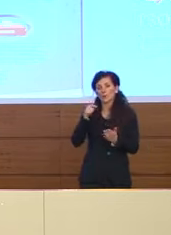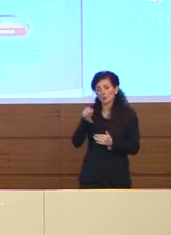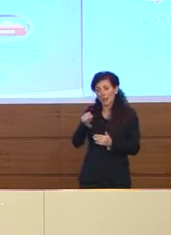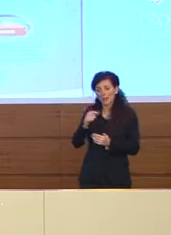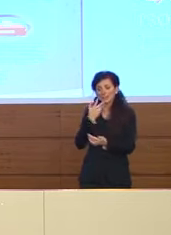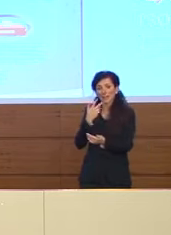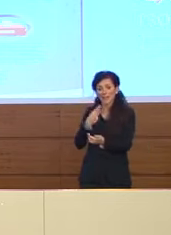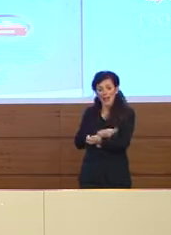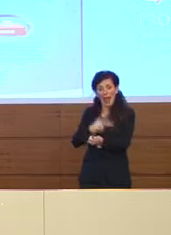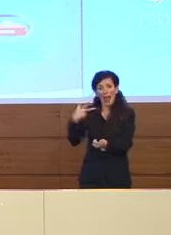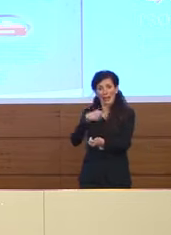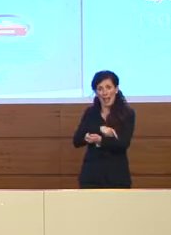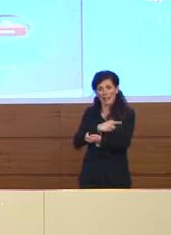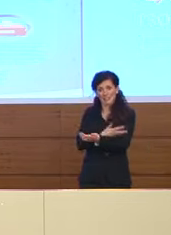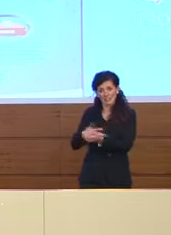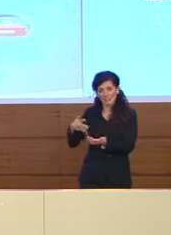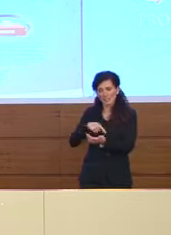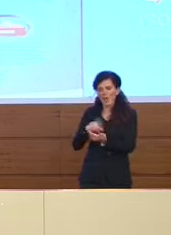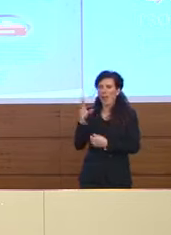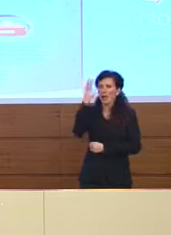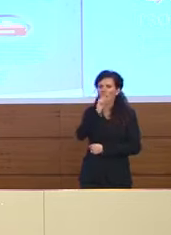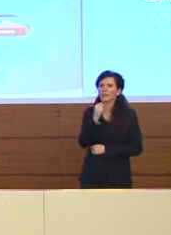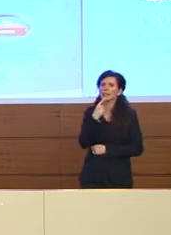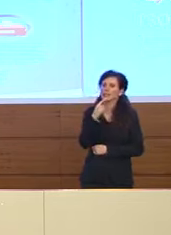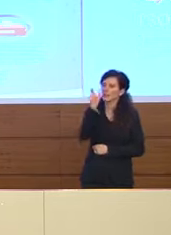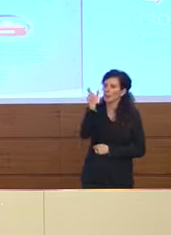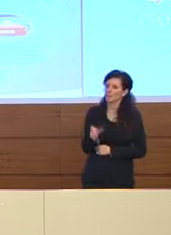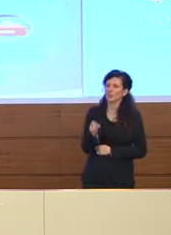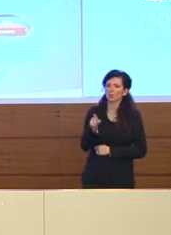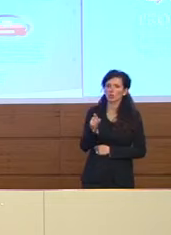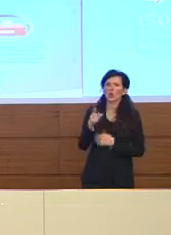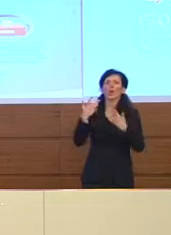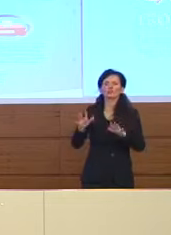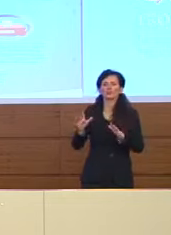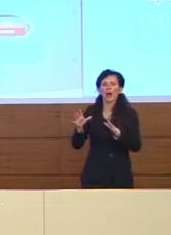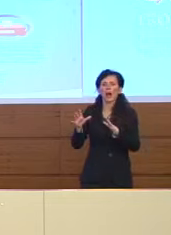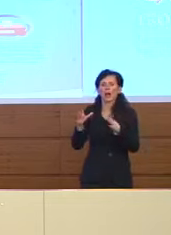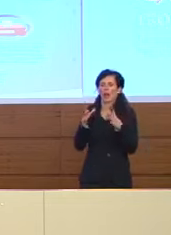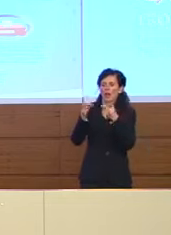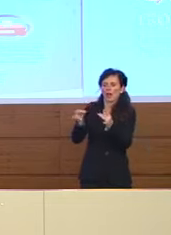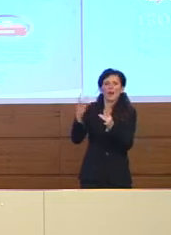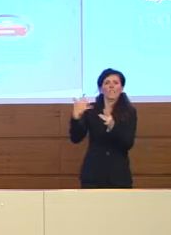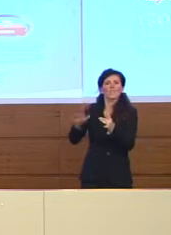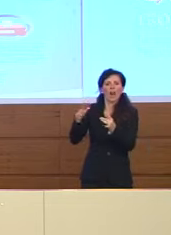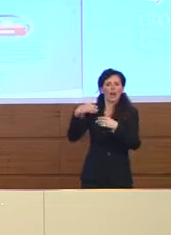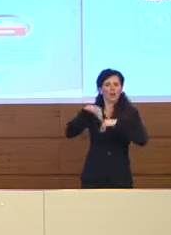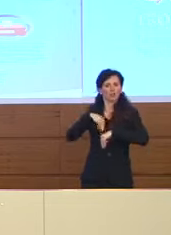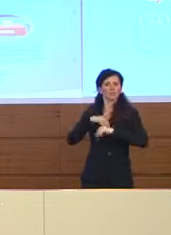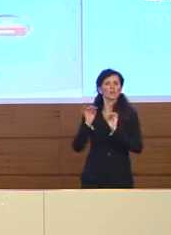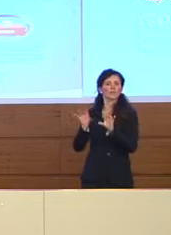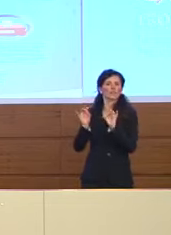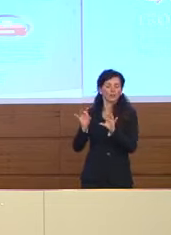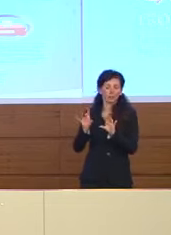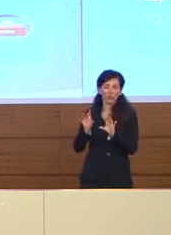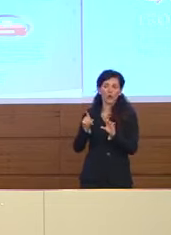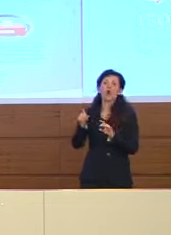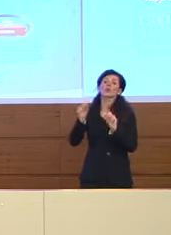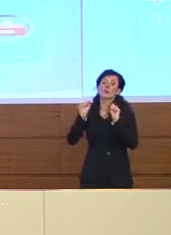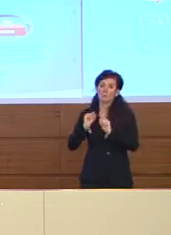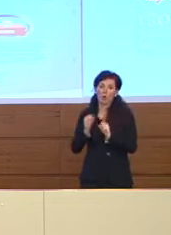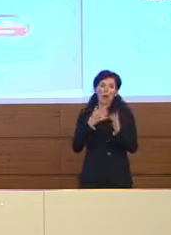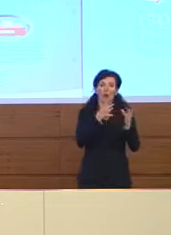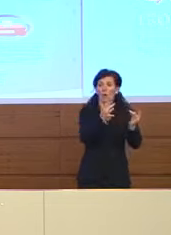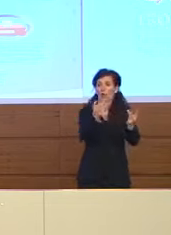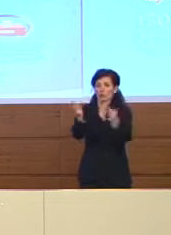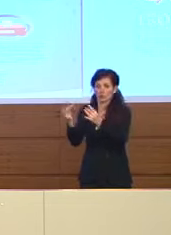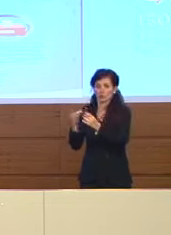per individuare chi è stato esposto o se preferite si è contagiato a sachs